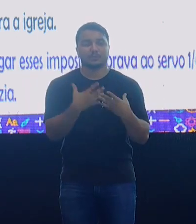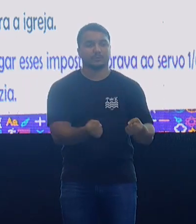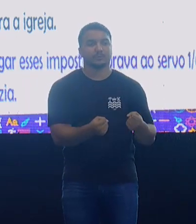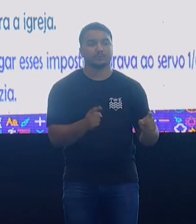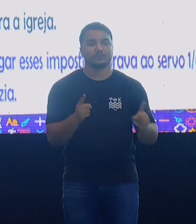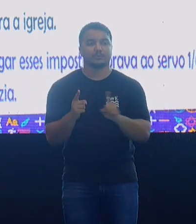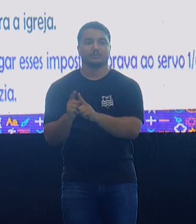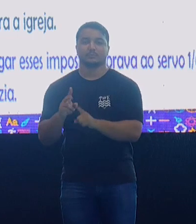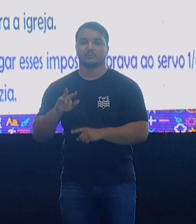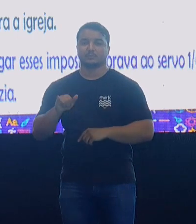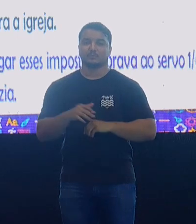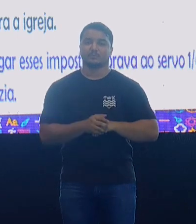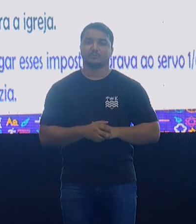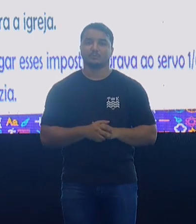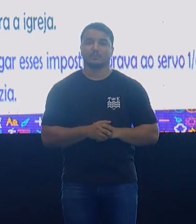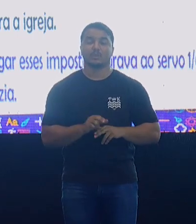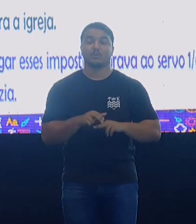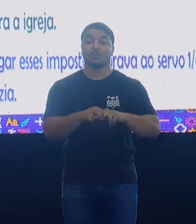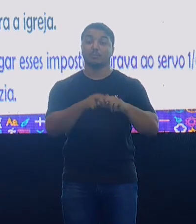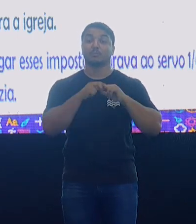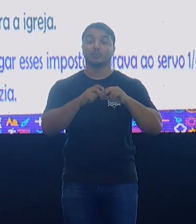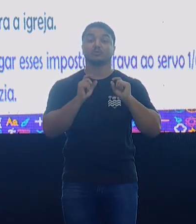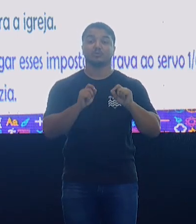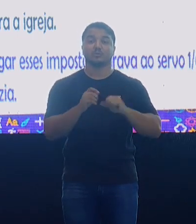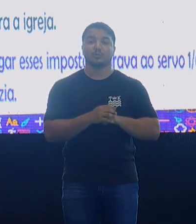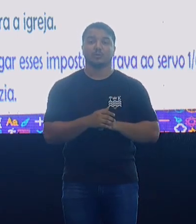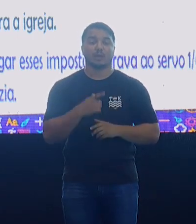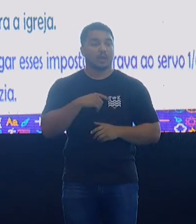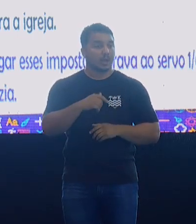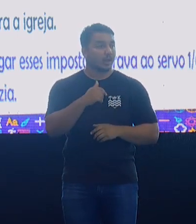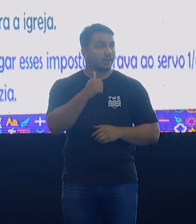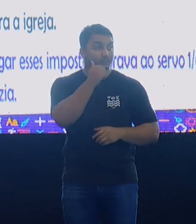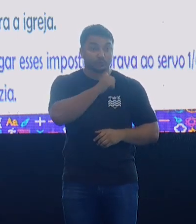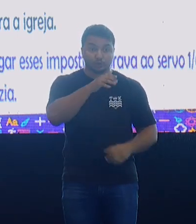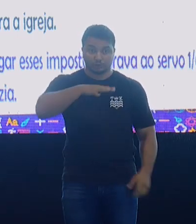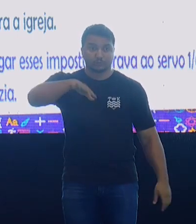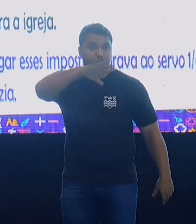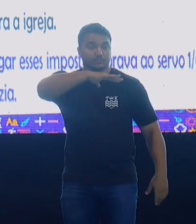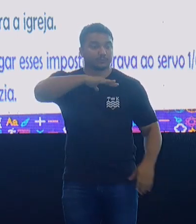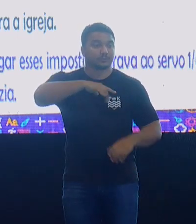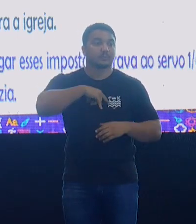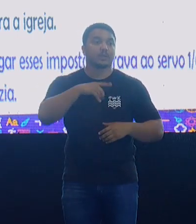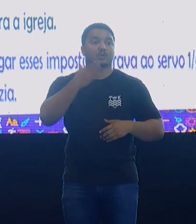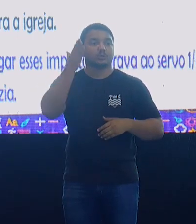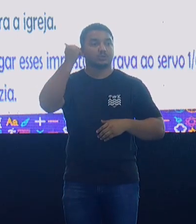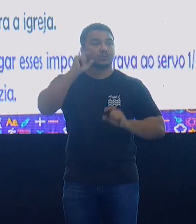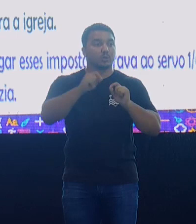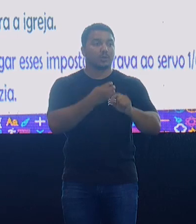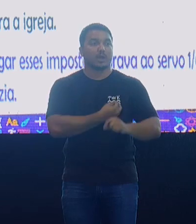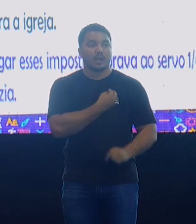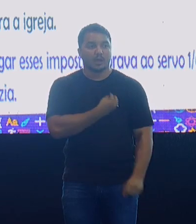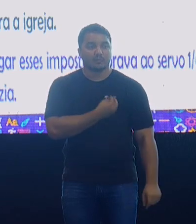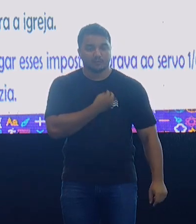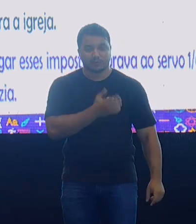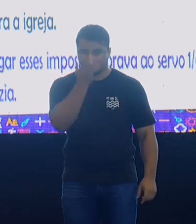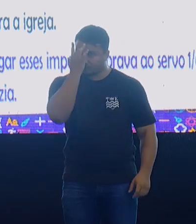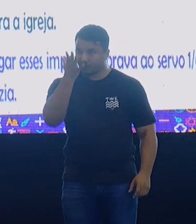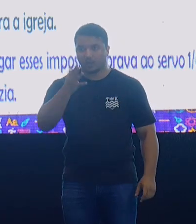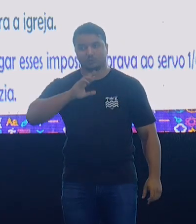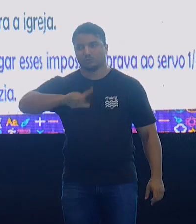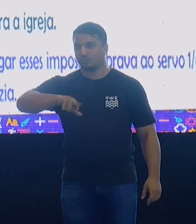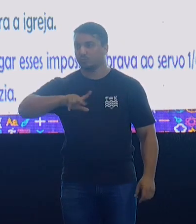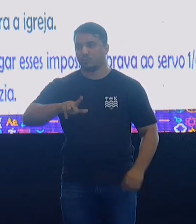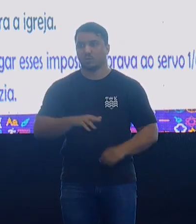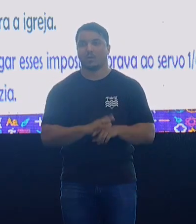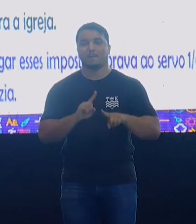tinha que fazer isso. É por isso que eu digo, principalmente para as meninas: meninas, eu sei que a vida ainda não está fácil,